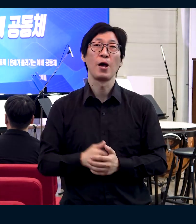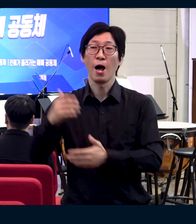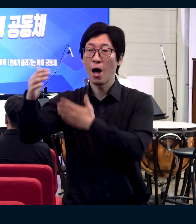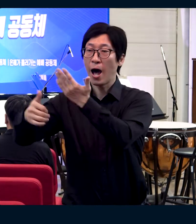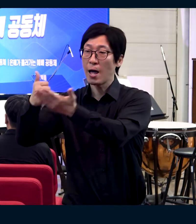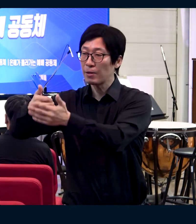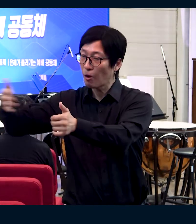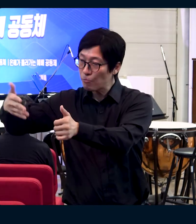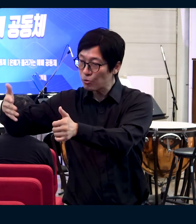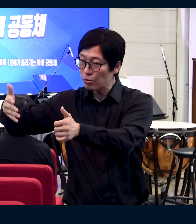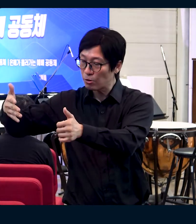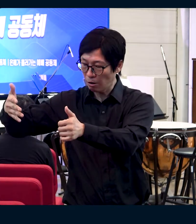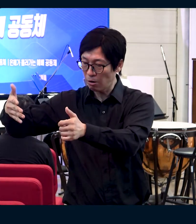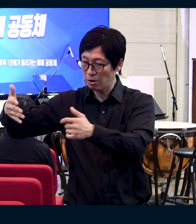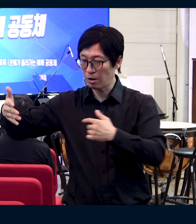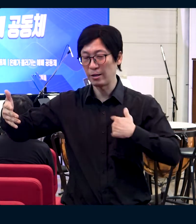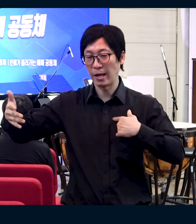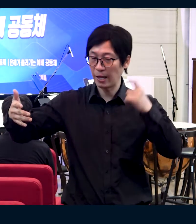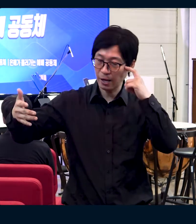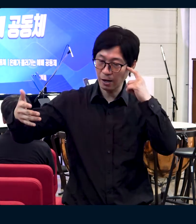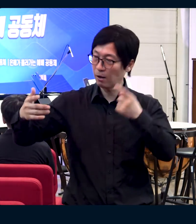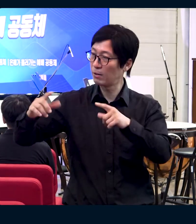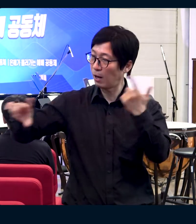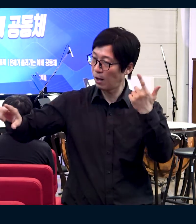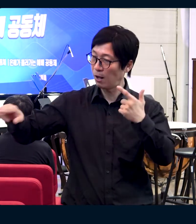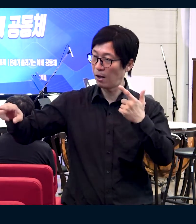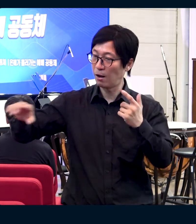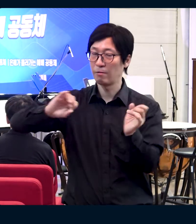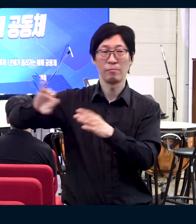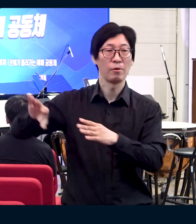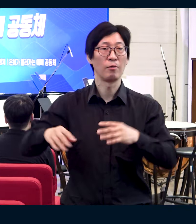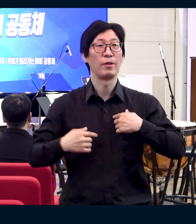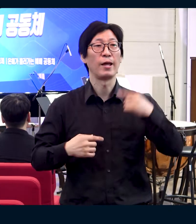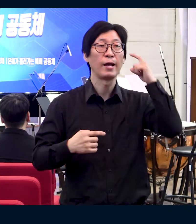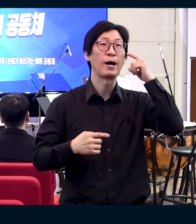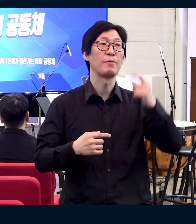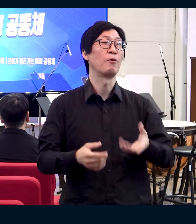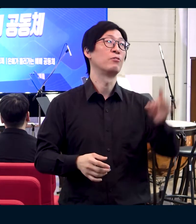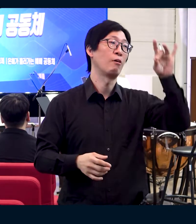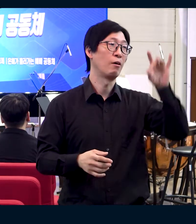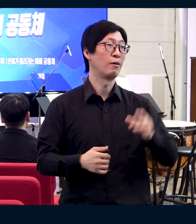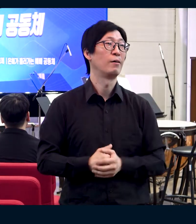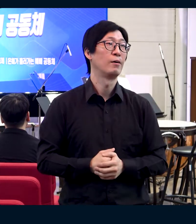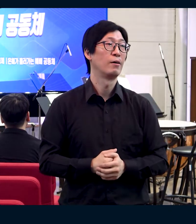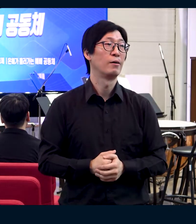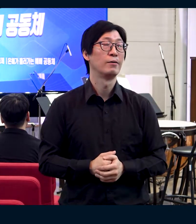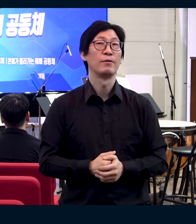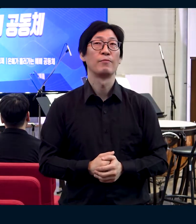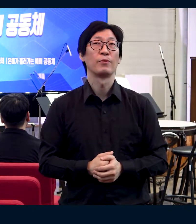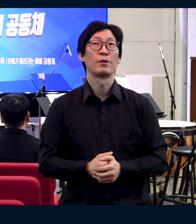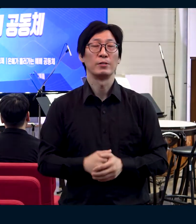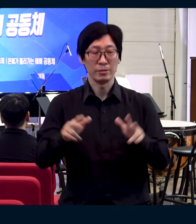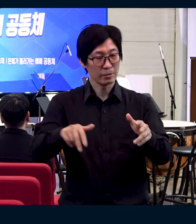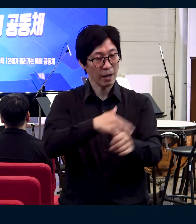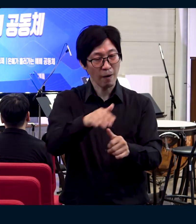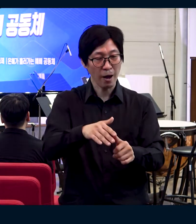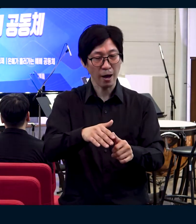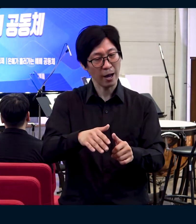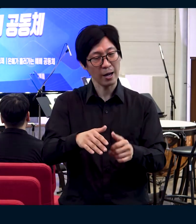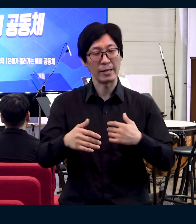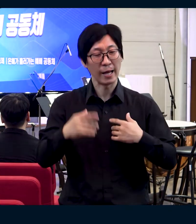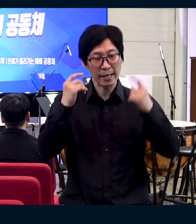하나님의 섭리까지도 자기 생각으로 판단하고 결론까지 내려버린다 그 말이에요. 더 이상은 안 된다. 다